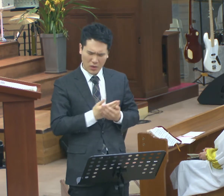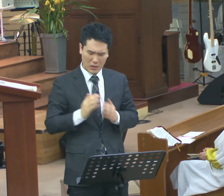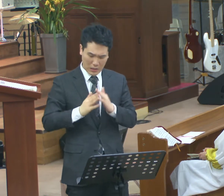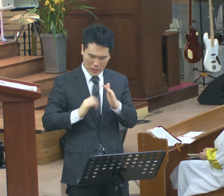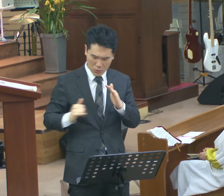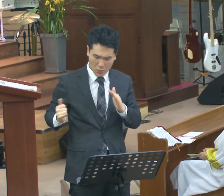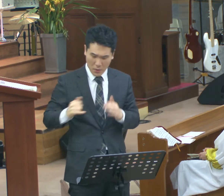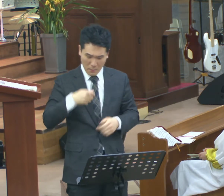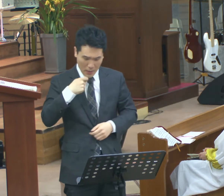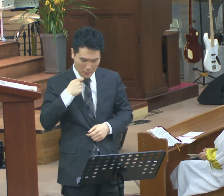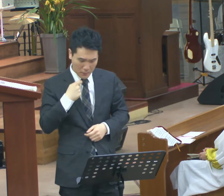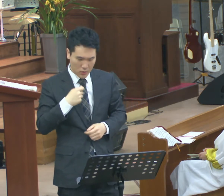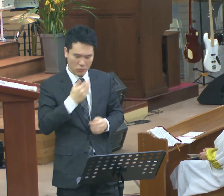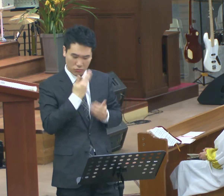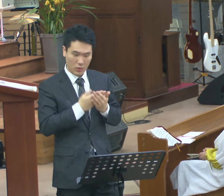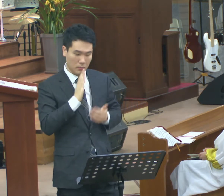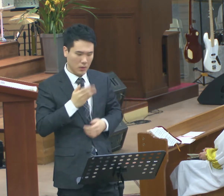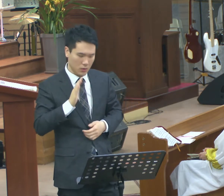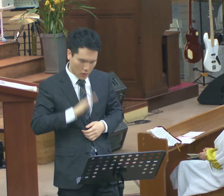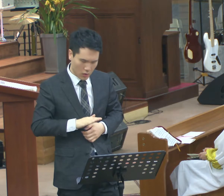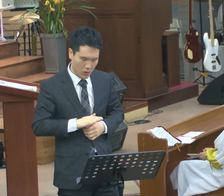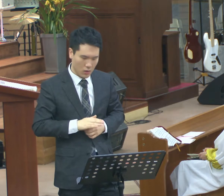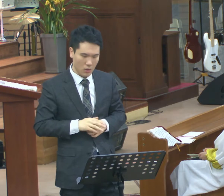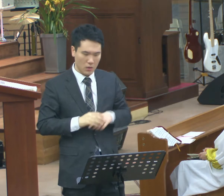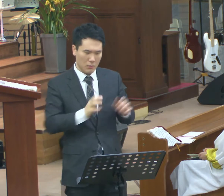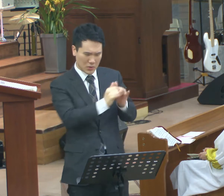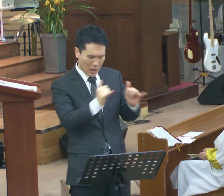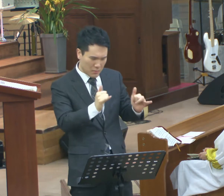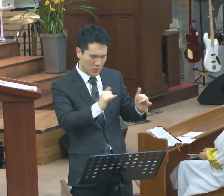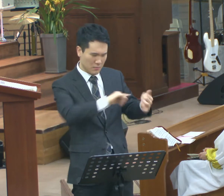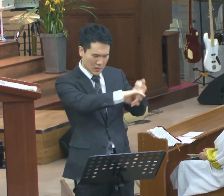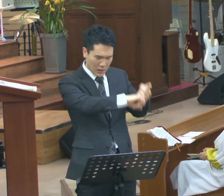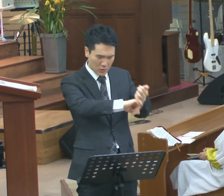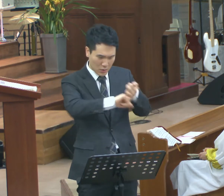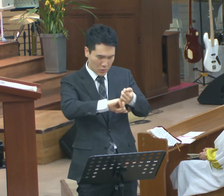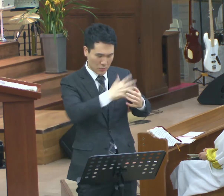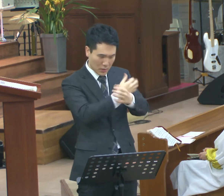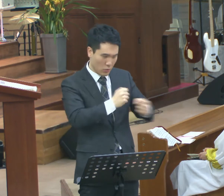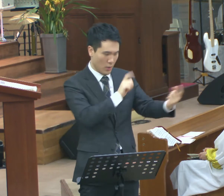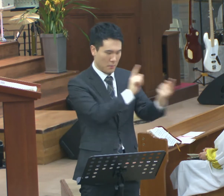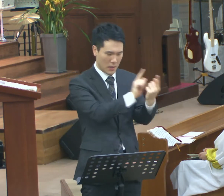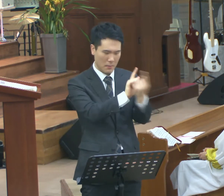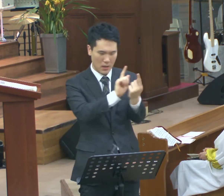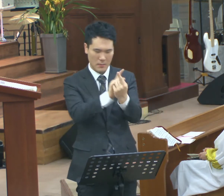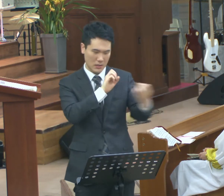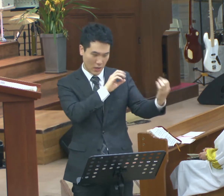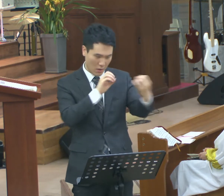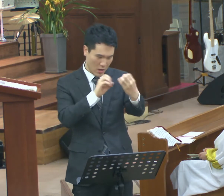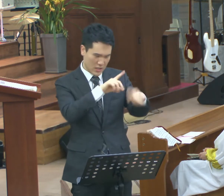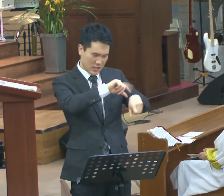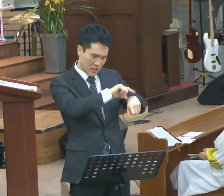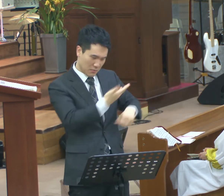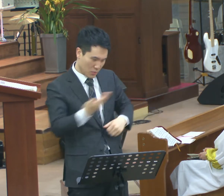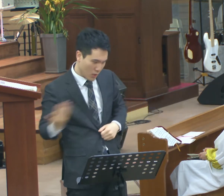사람들하고 너무 많은 약속을 하고 거기 만나서 얘기 듣고 그렇게 시간을 보내고 집에 오는 일이